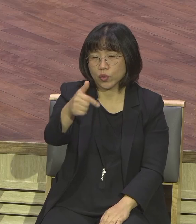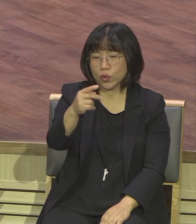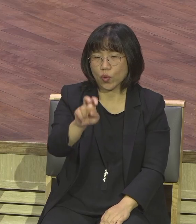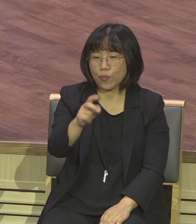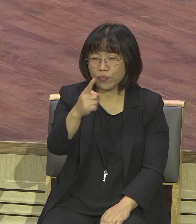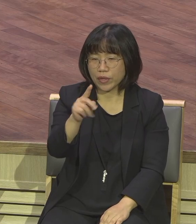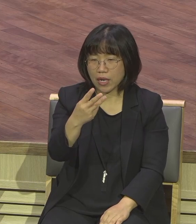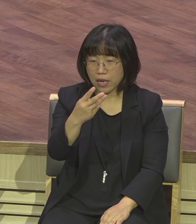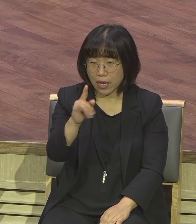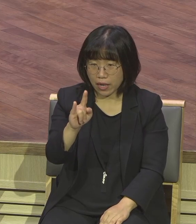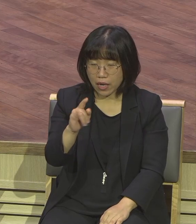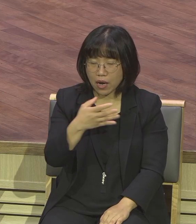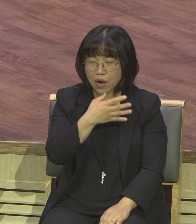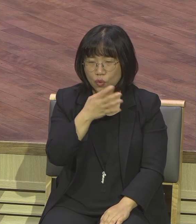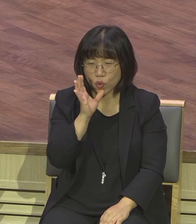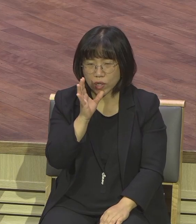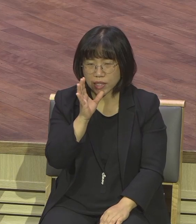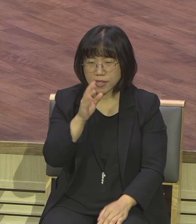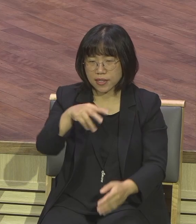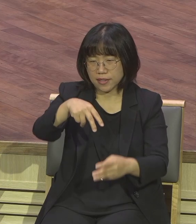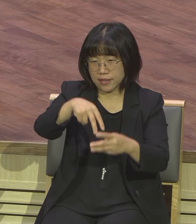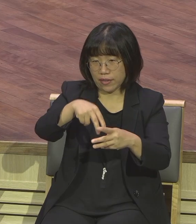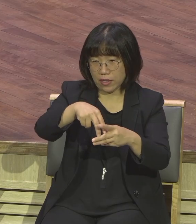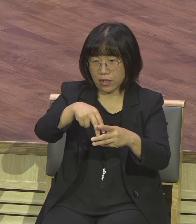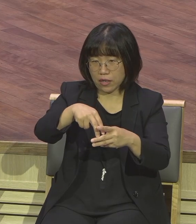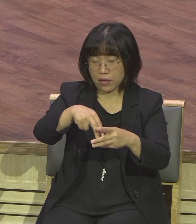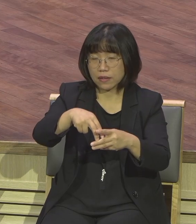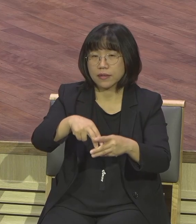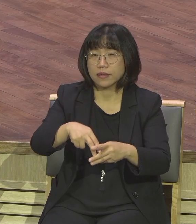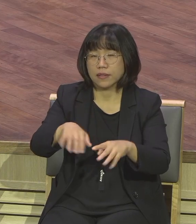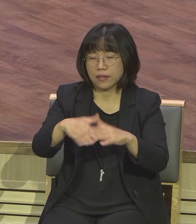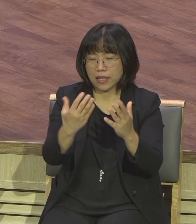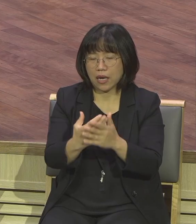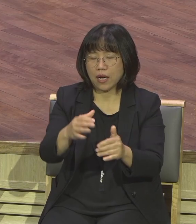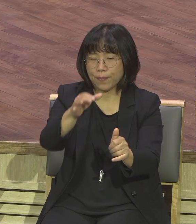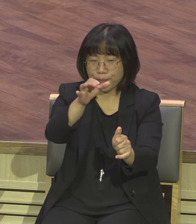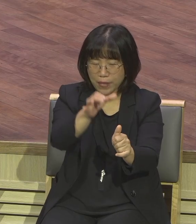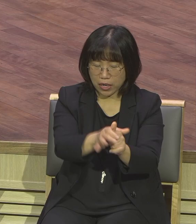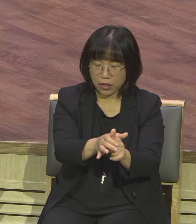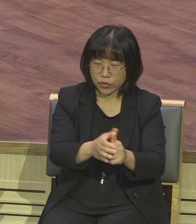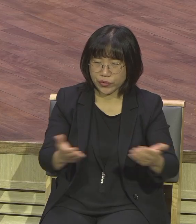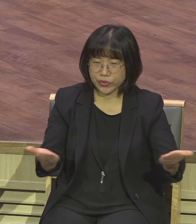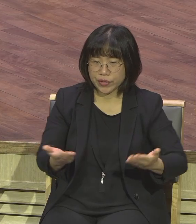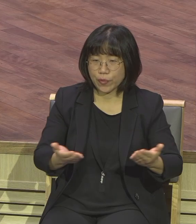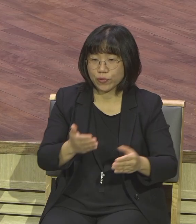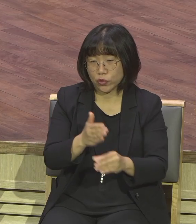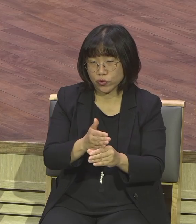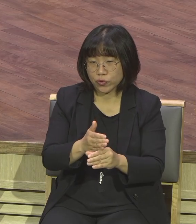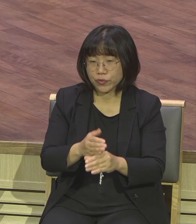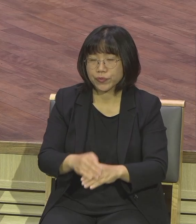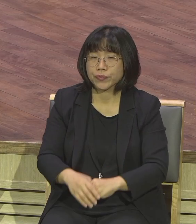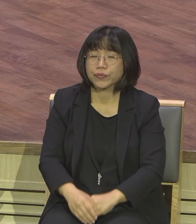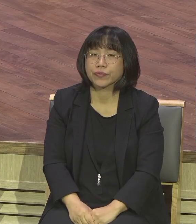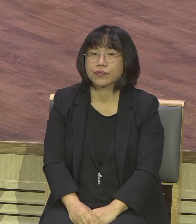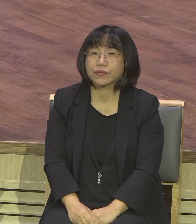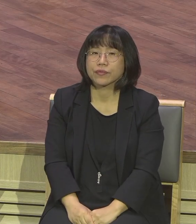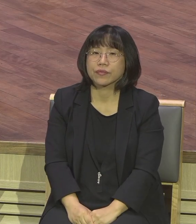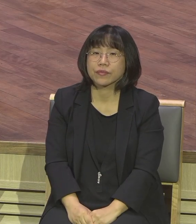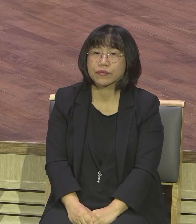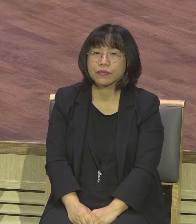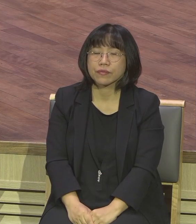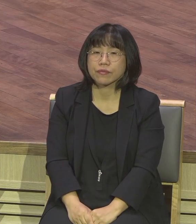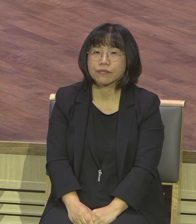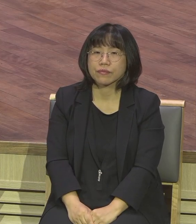곰달래 어르신센터 우리가 위탁받아 큰 지금 그런 그 종합복지관들을 지금 우리가 운영하면서